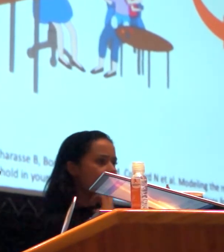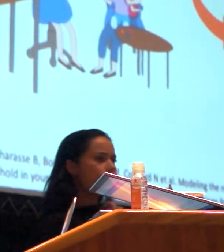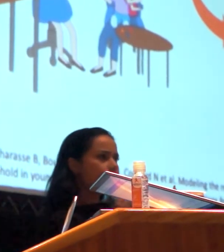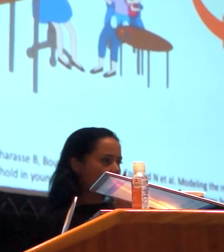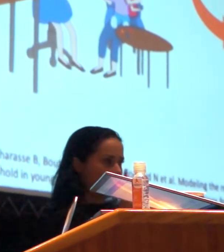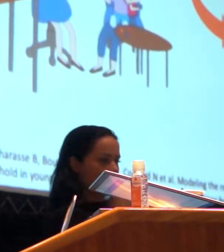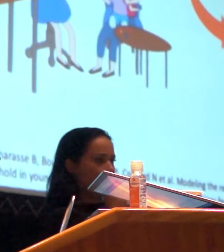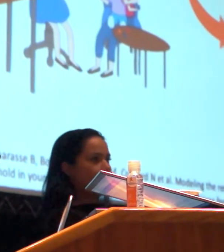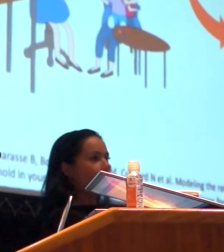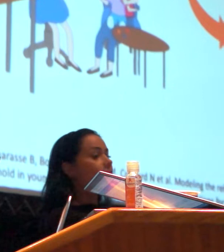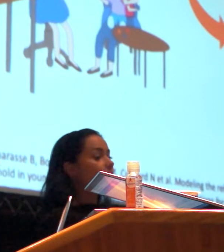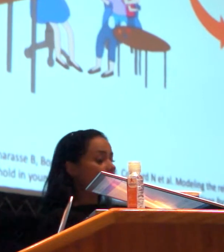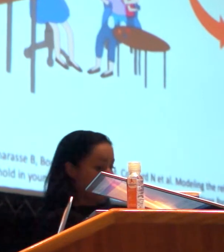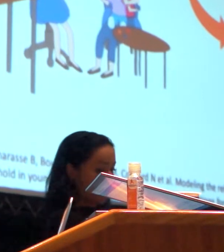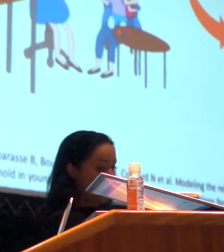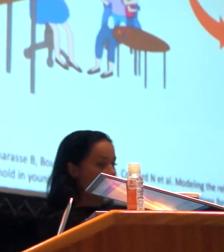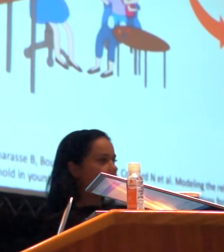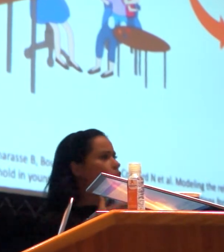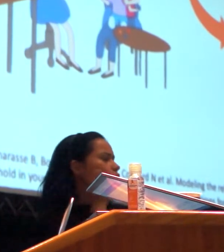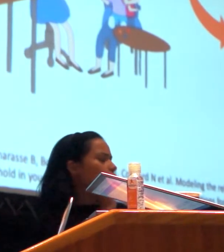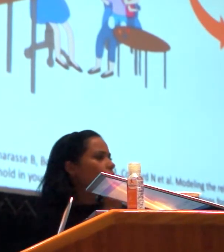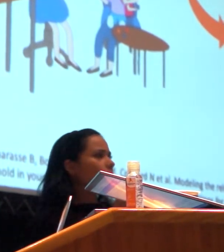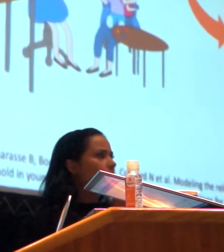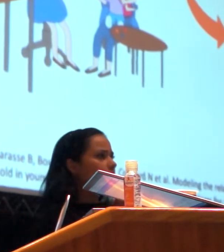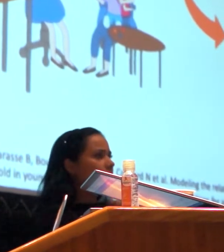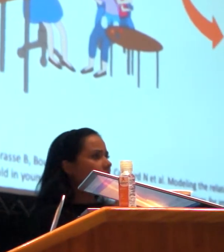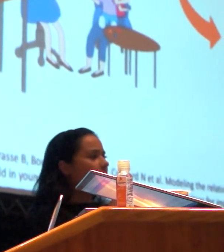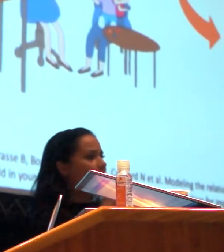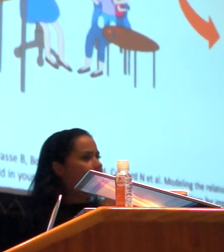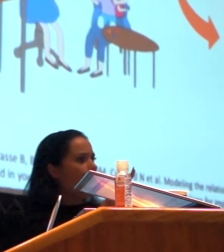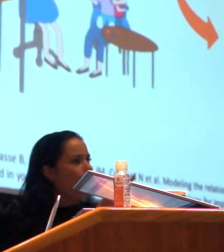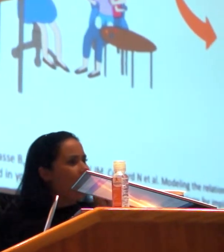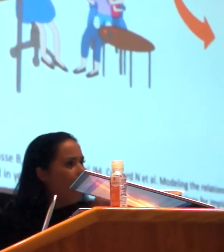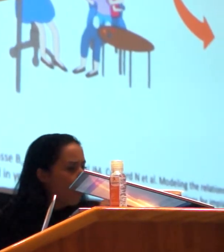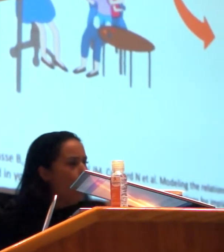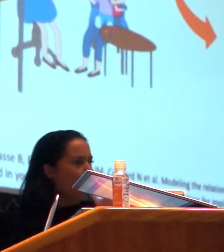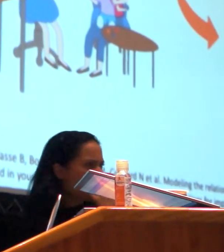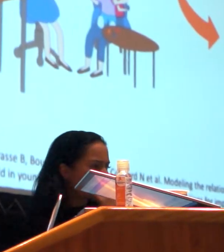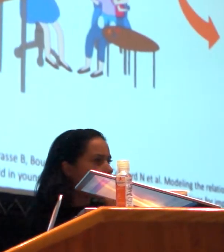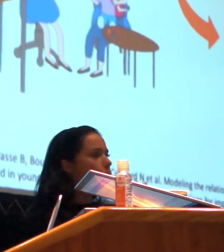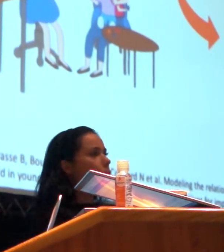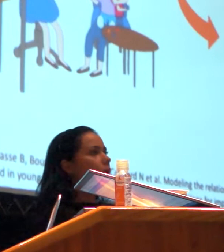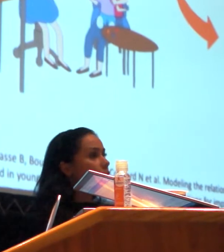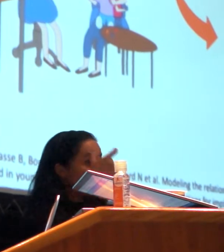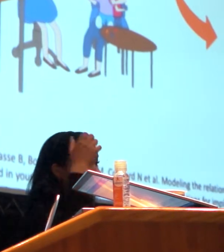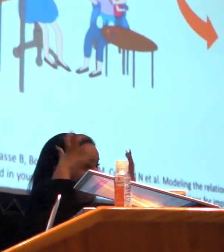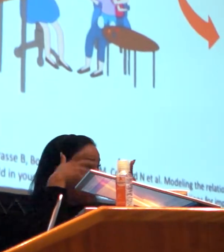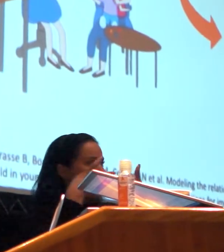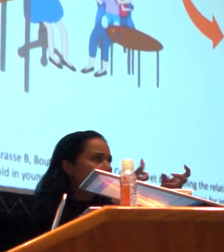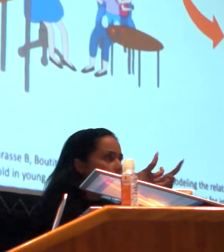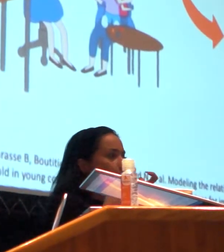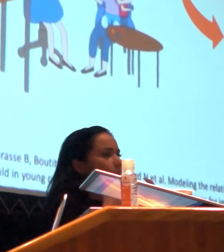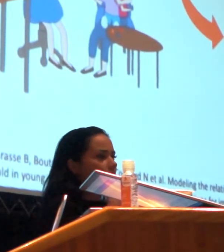para fazer com que a criança escute, por exemplo, au-au e o cérebro identifique que au-au é o cachorro. Né? Então,